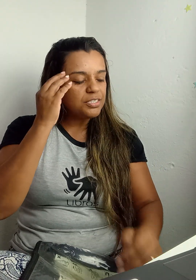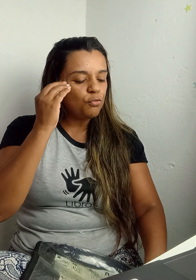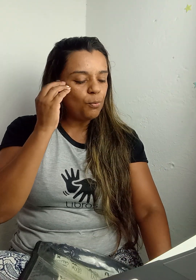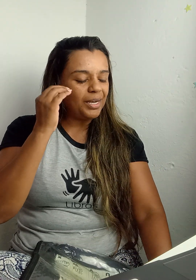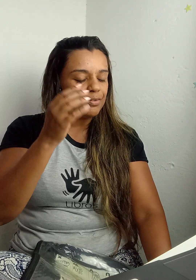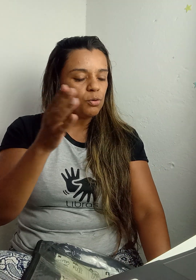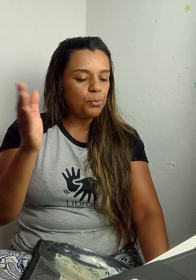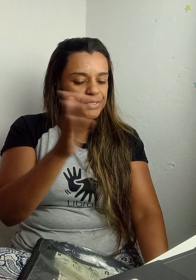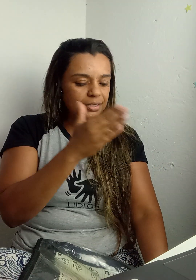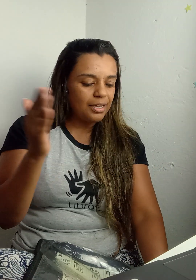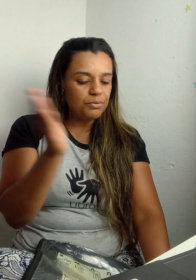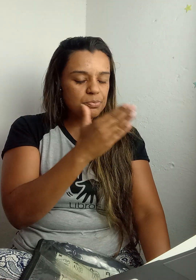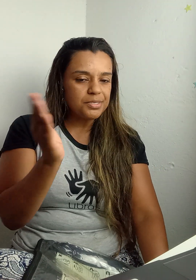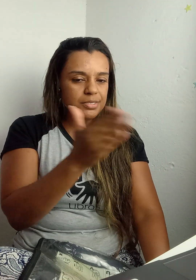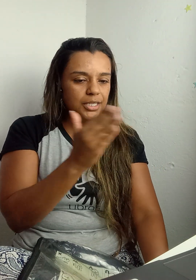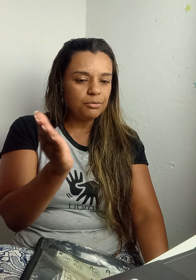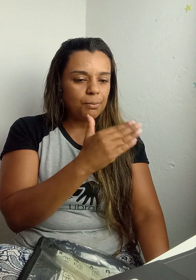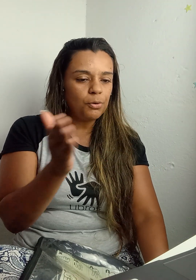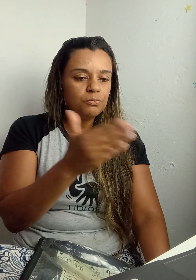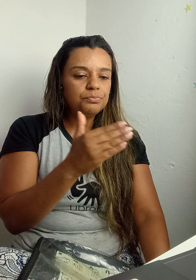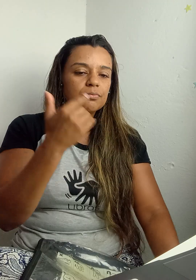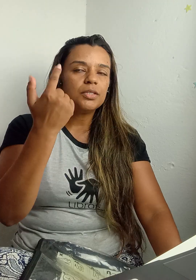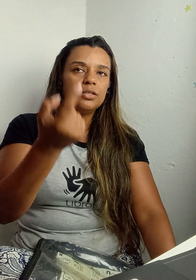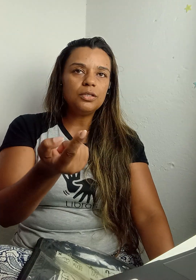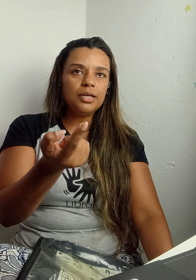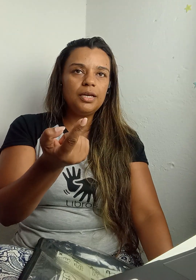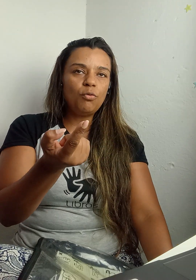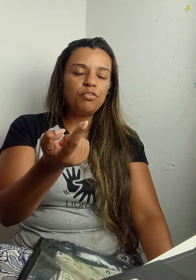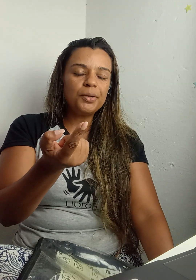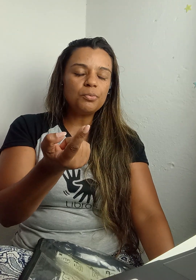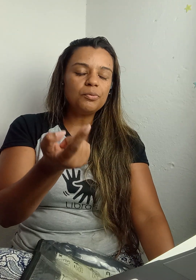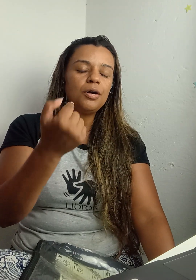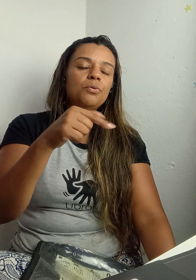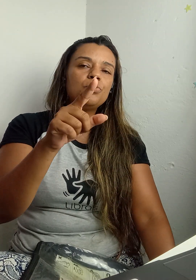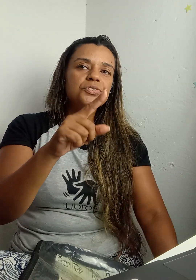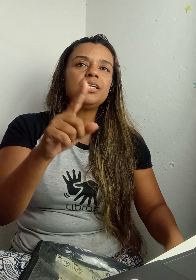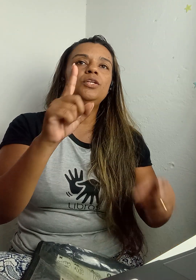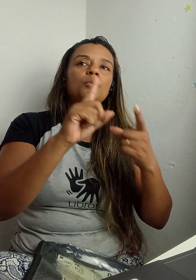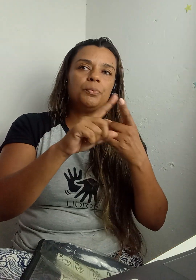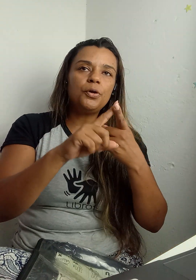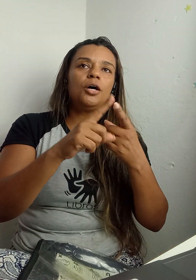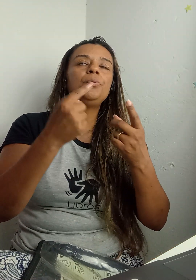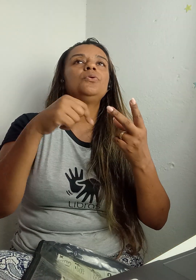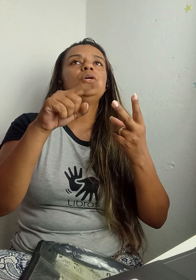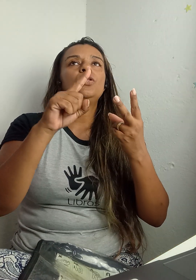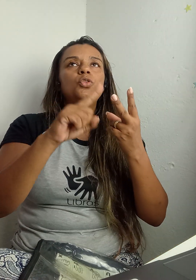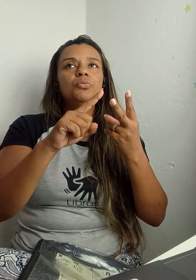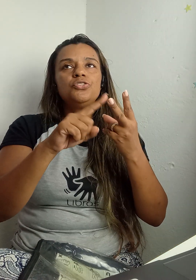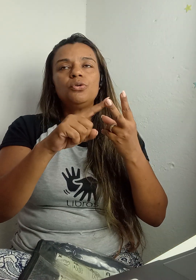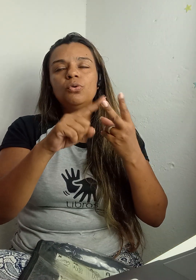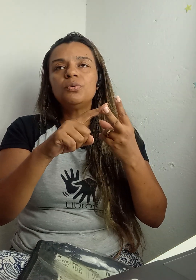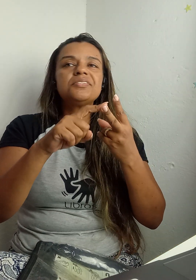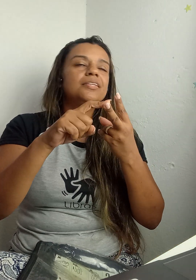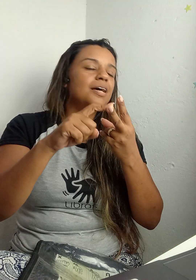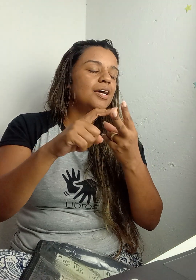que for palavra composta dá o espacinho, tá bom? O alfabeto manual usa em nome próprio, nomes de ruas,